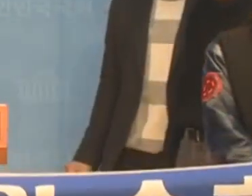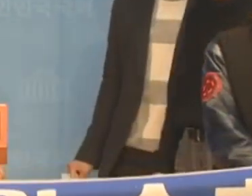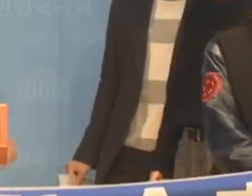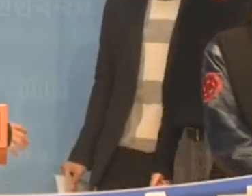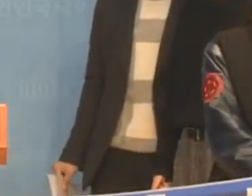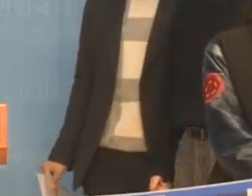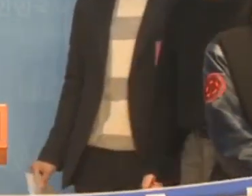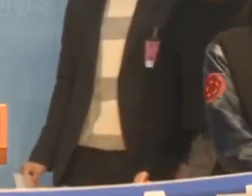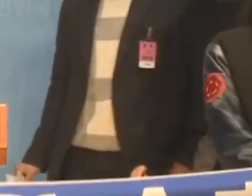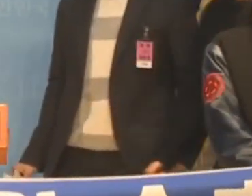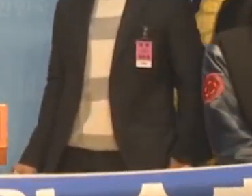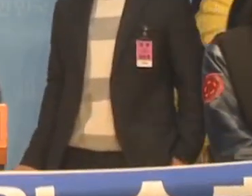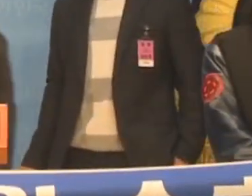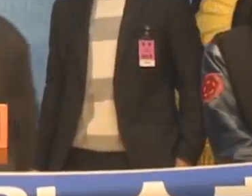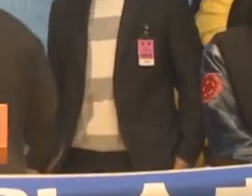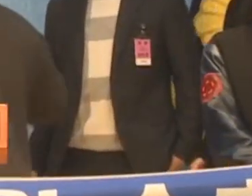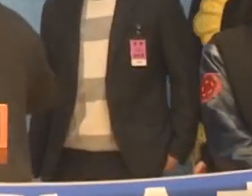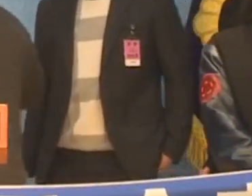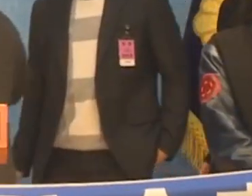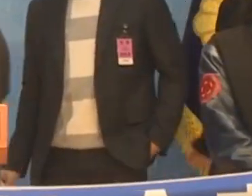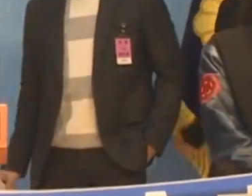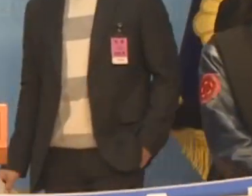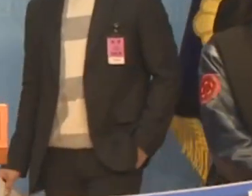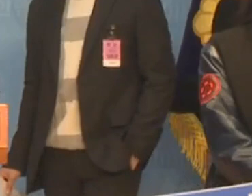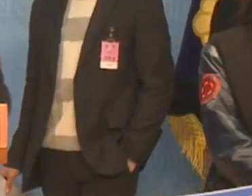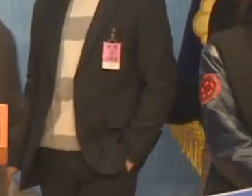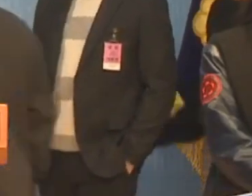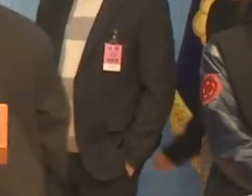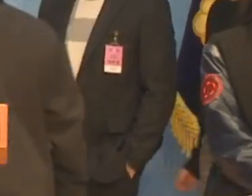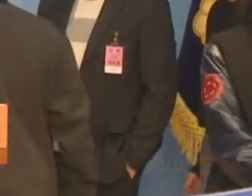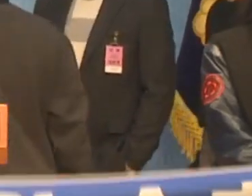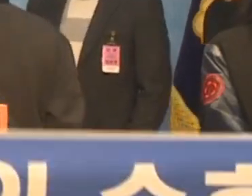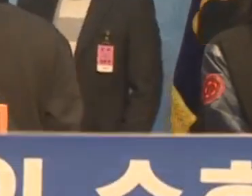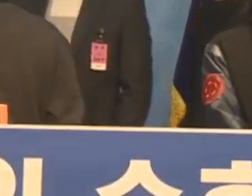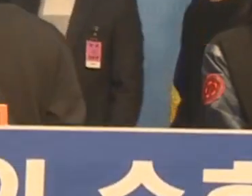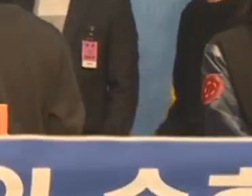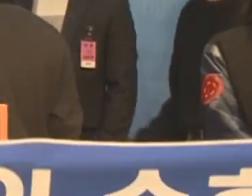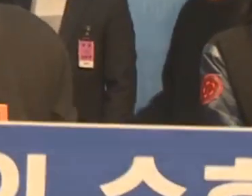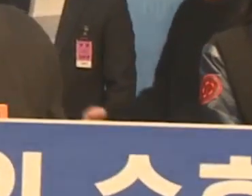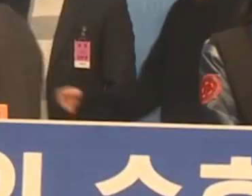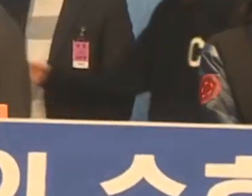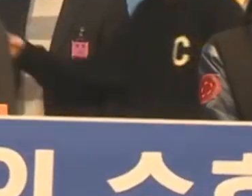그러면 우리 하면은 우리 수환이 왜 했어?